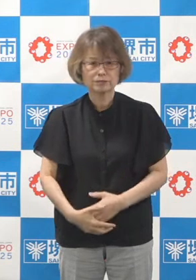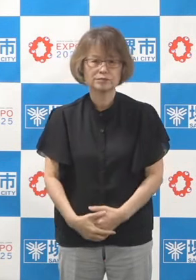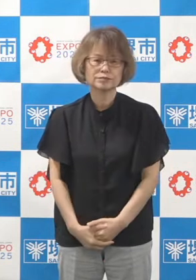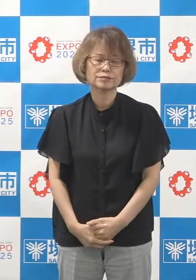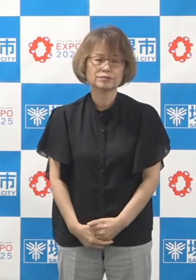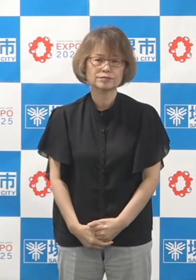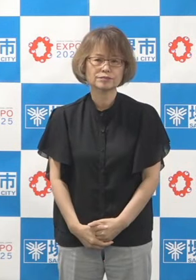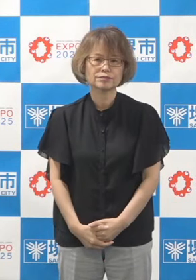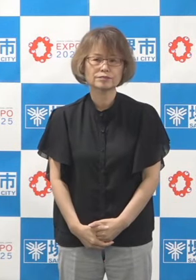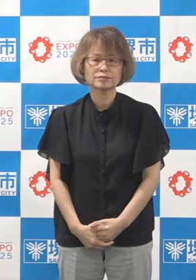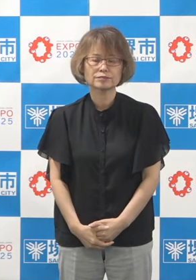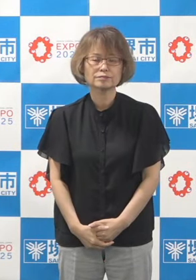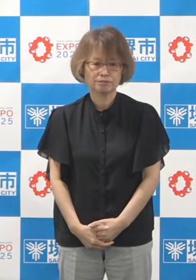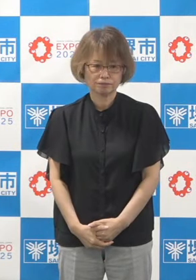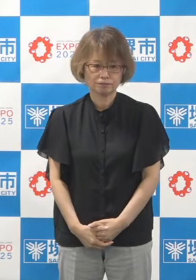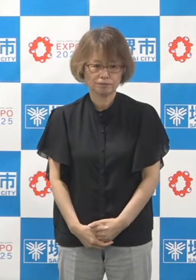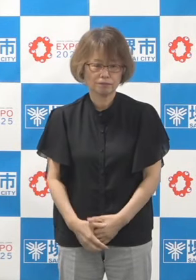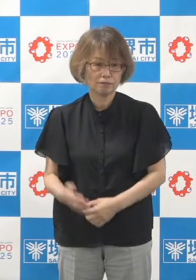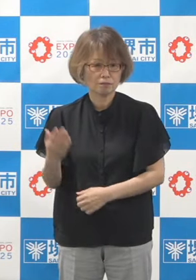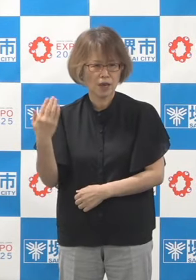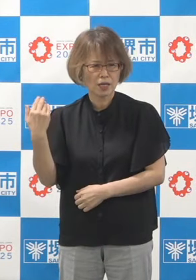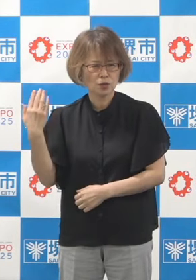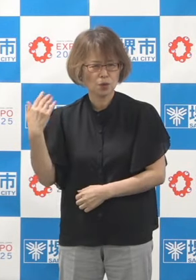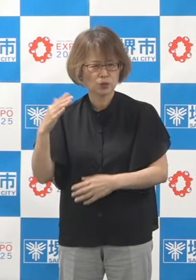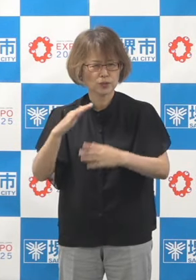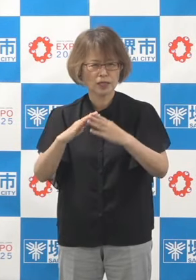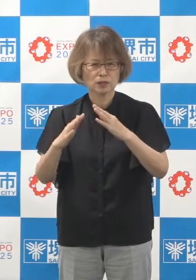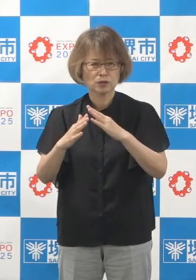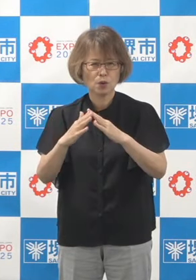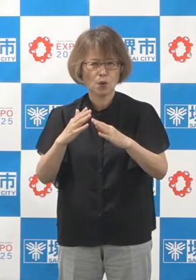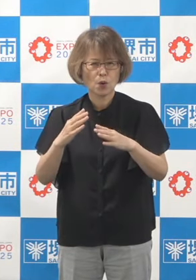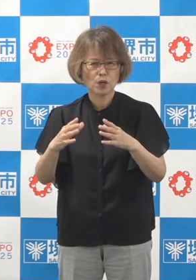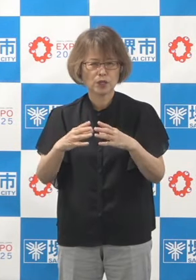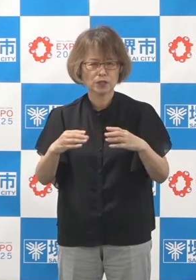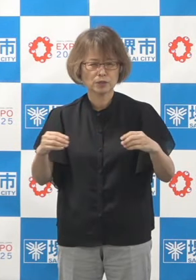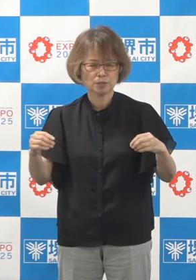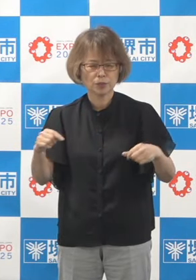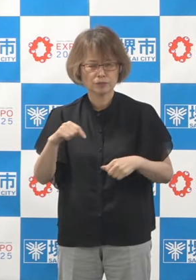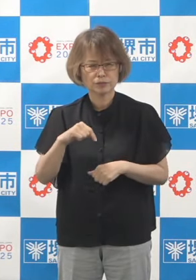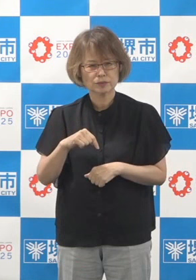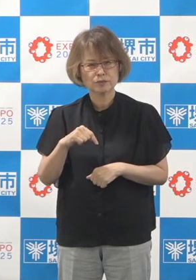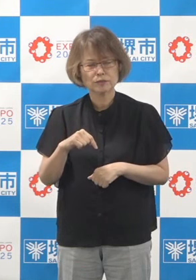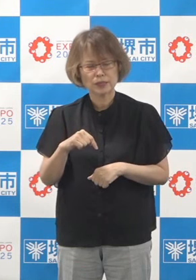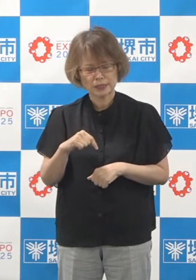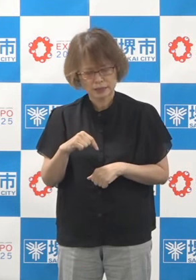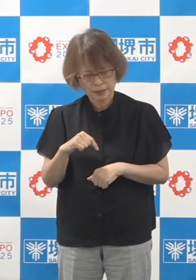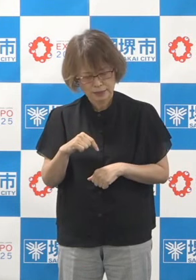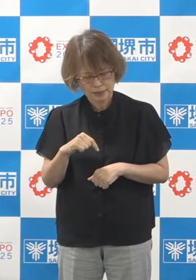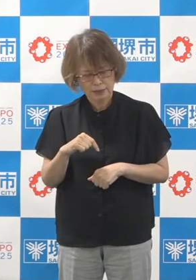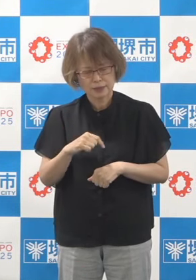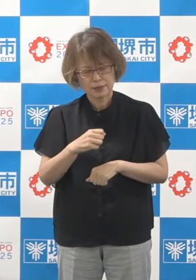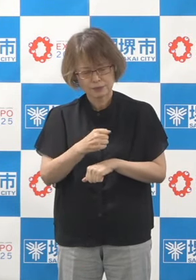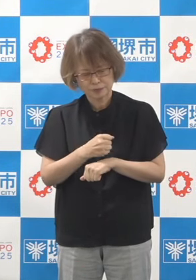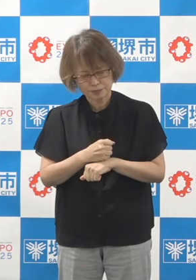はい、先の戦争というのは日本にとって非常に重